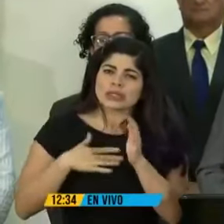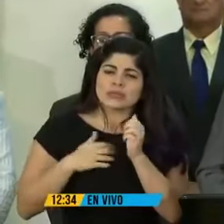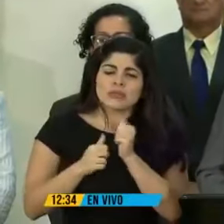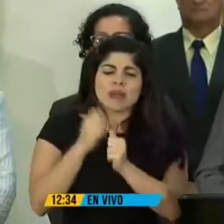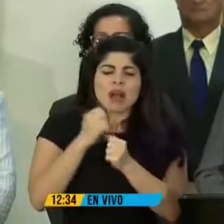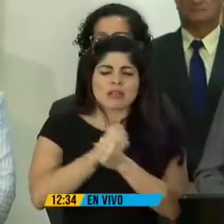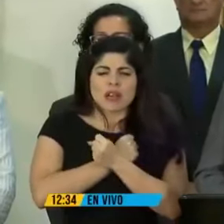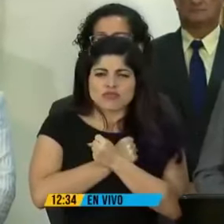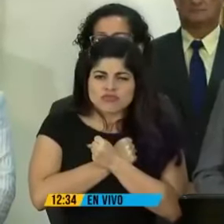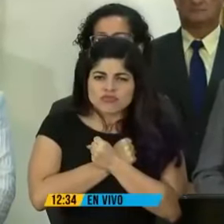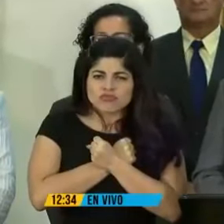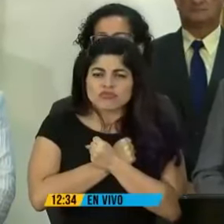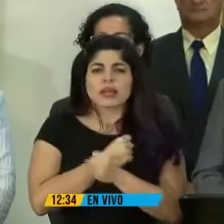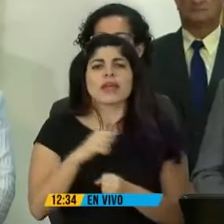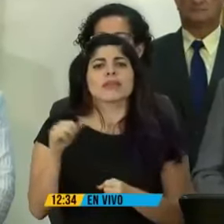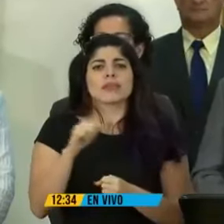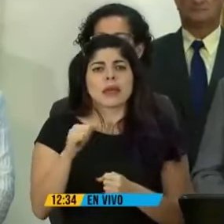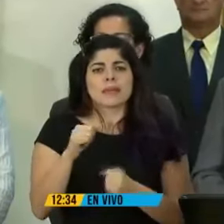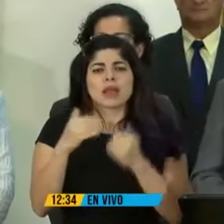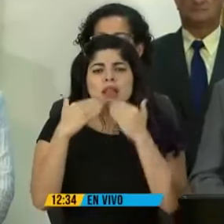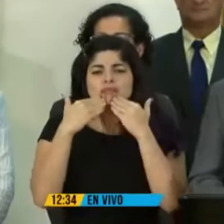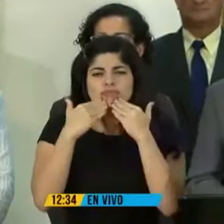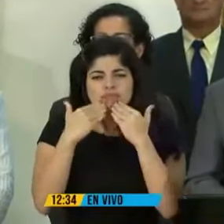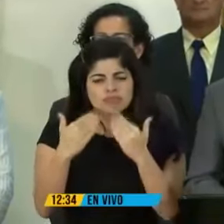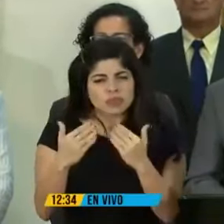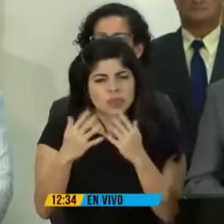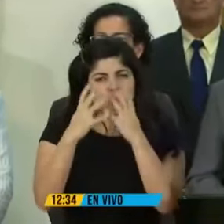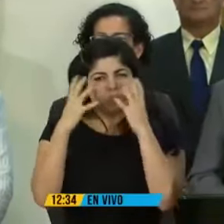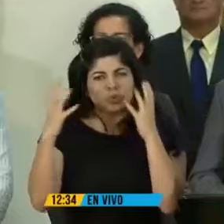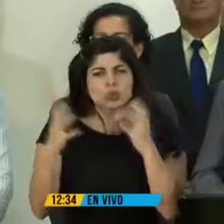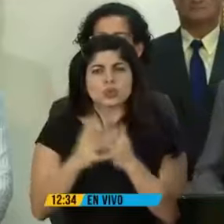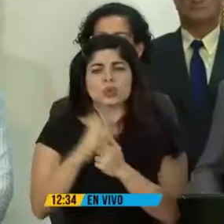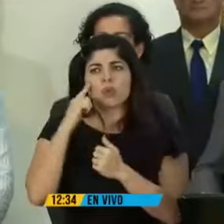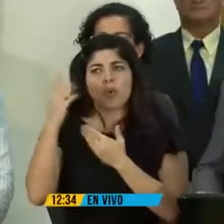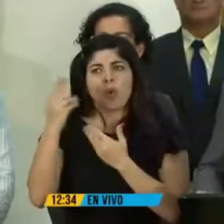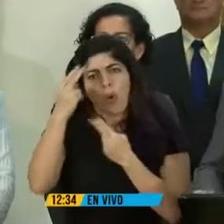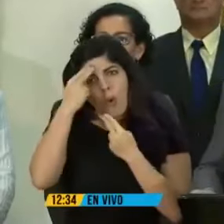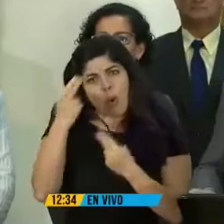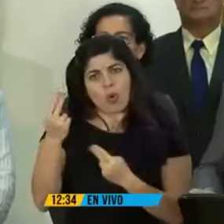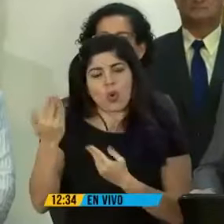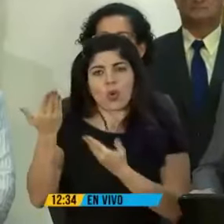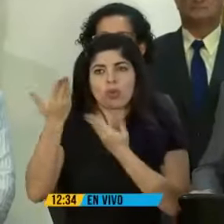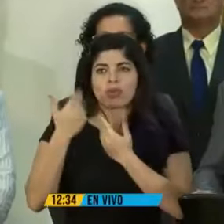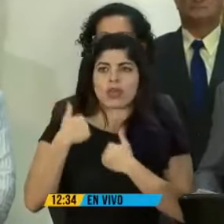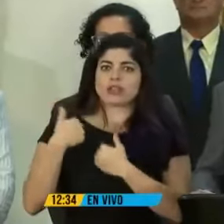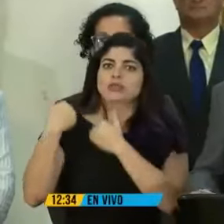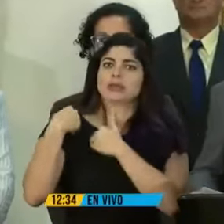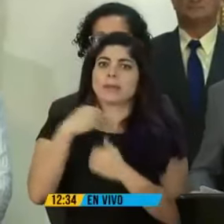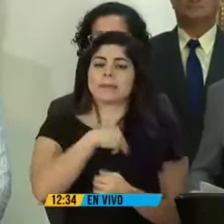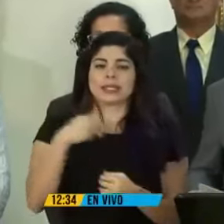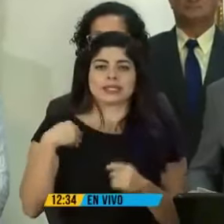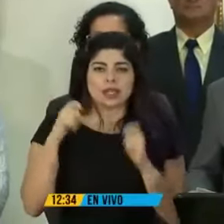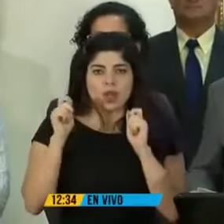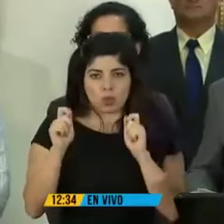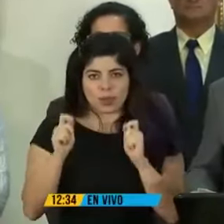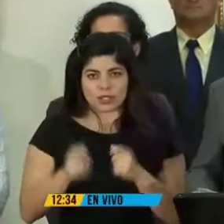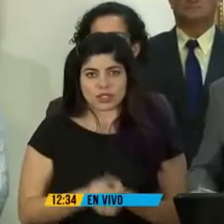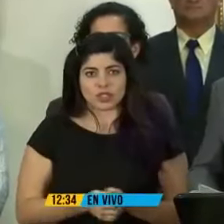alta estima, también le agradezco inmensamente el honor de haberme encargado el Ministerio de